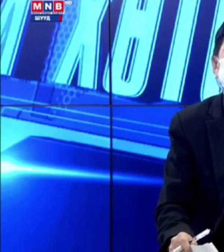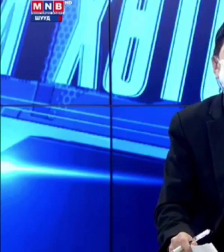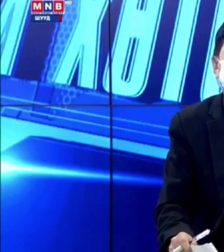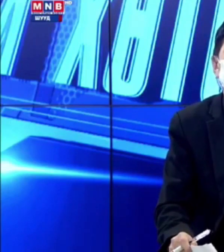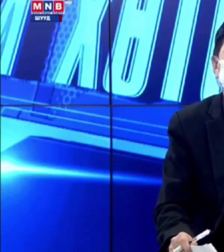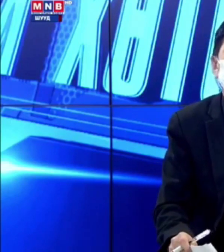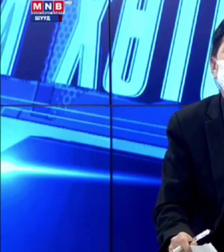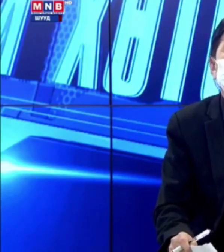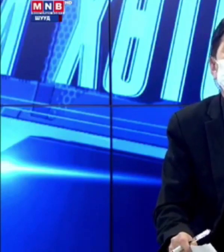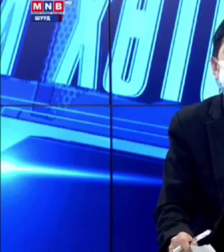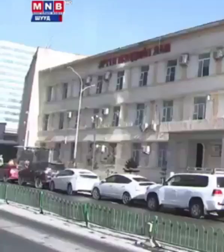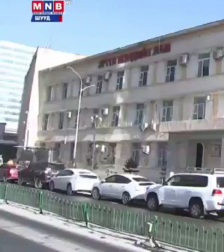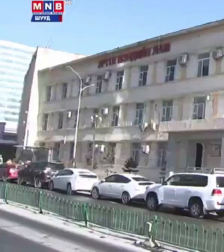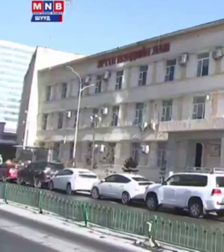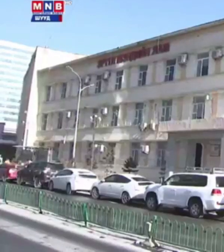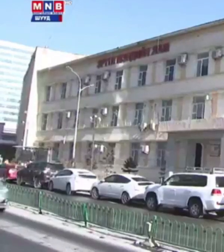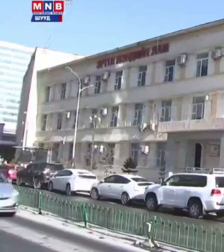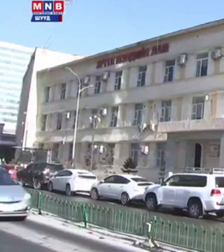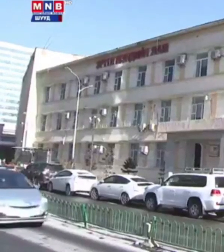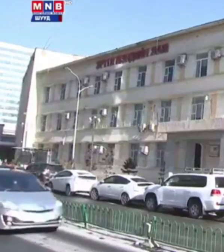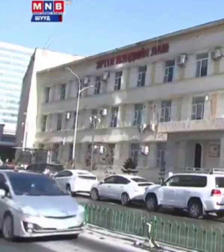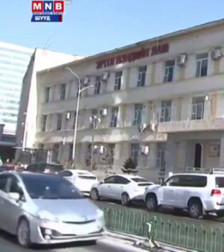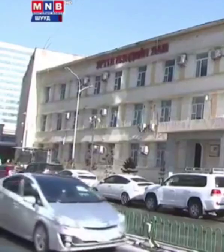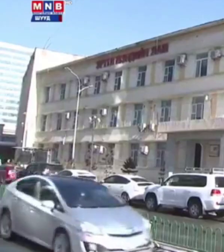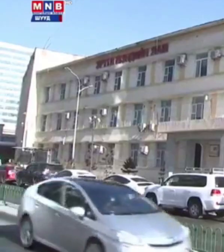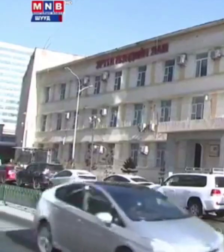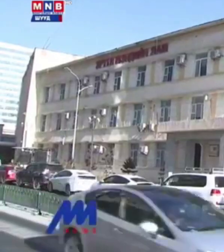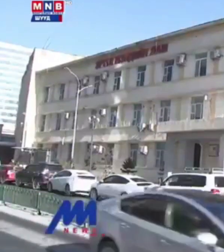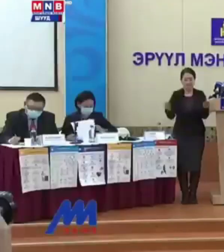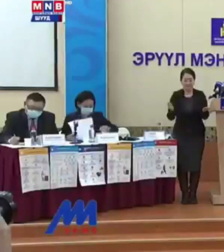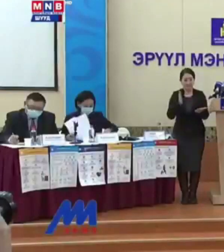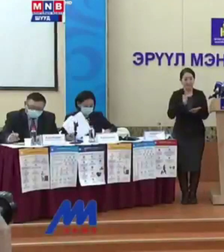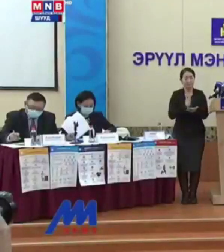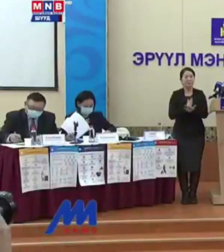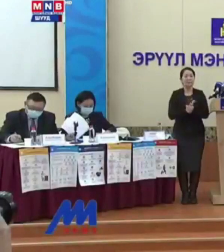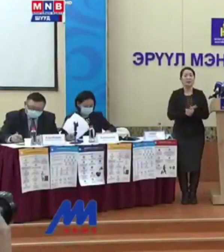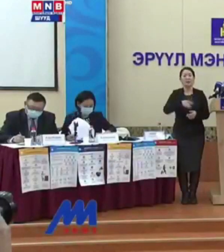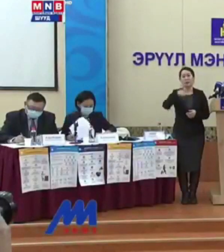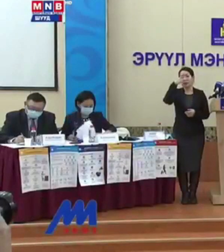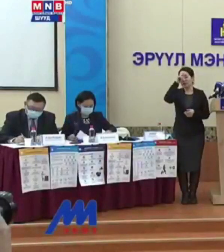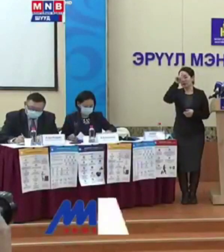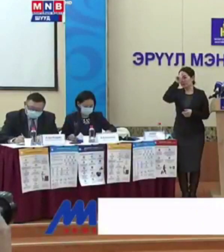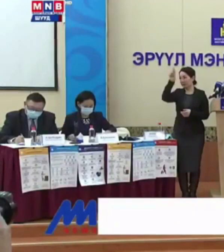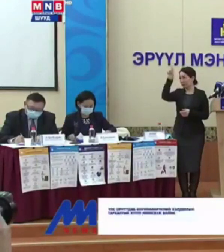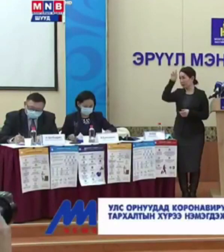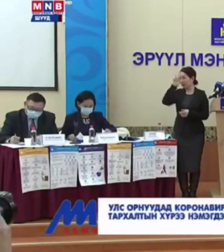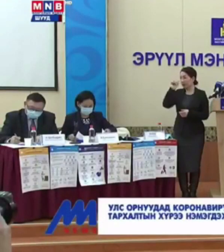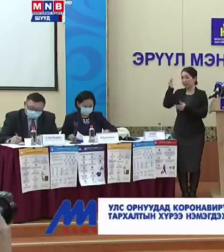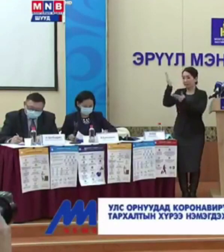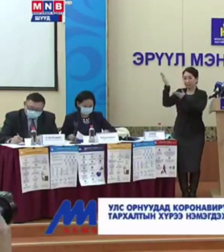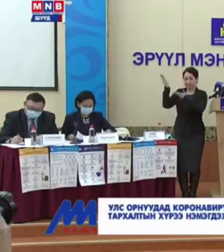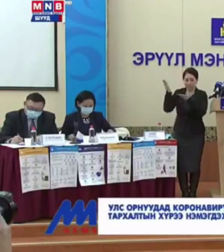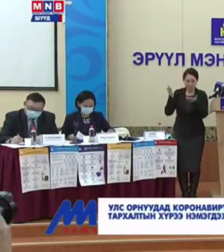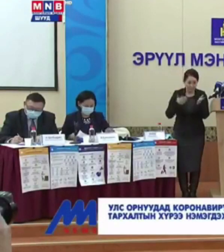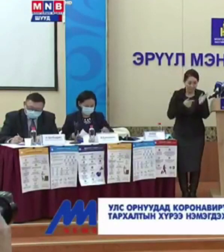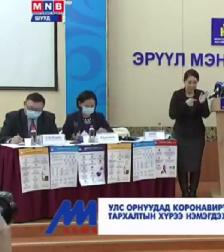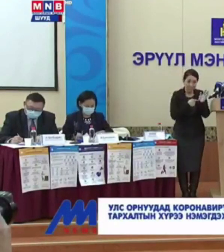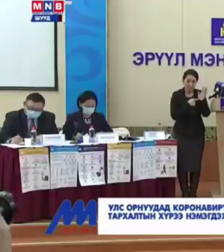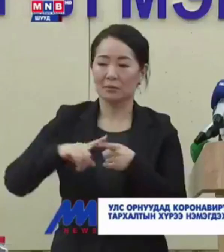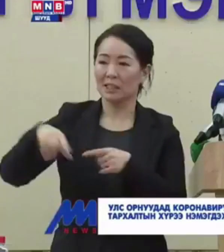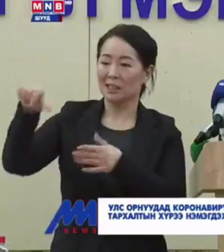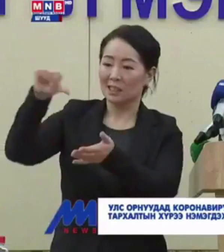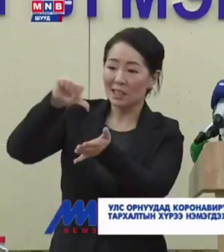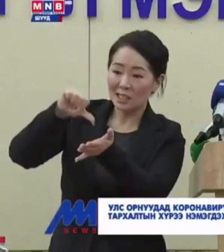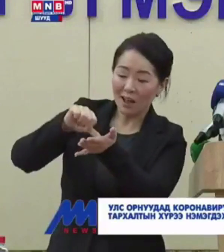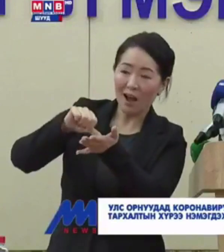дэлхийн улс орнуудад коронавирусын халдварын тархалтын хүрээ одоо байн нэмэгдэж байна. За одоогоор нийт 72 улс орнд одоо